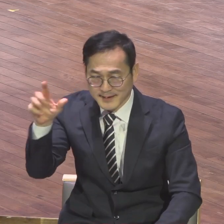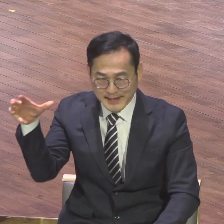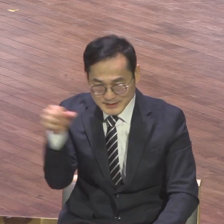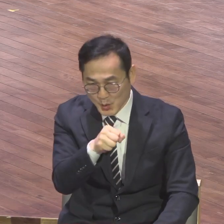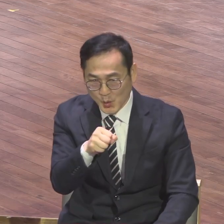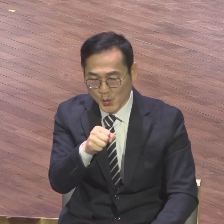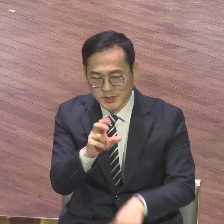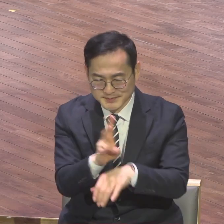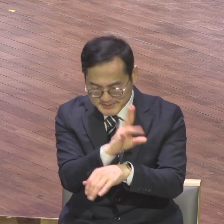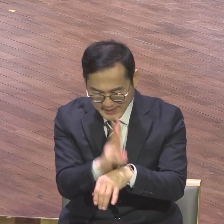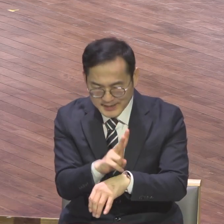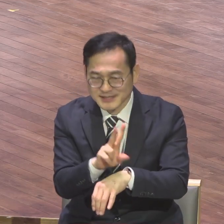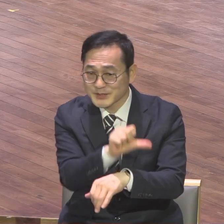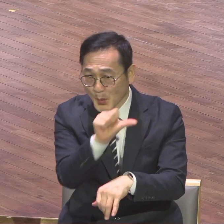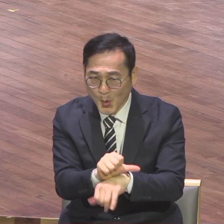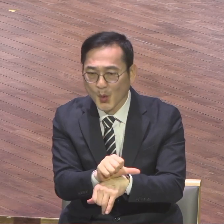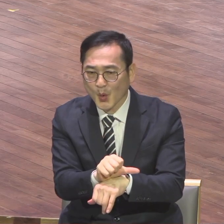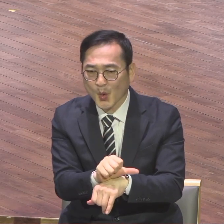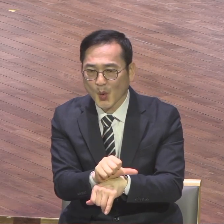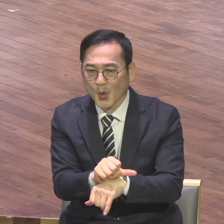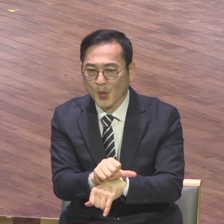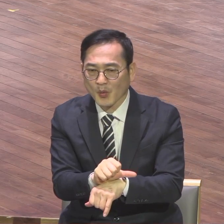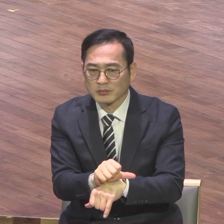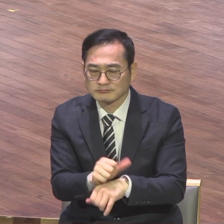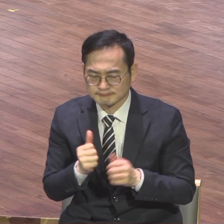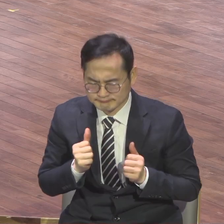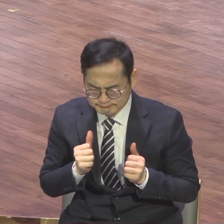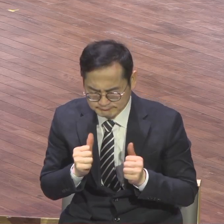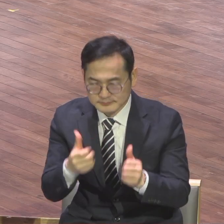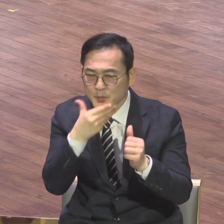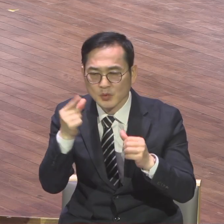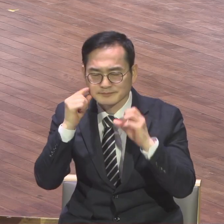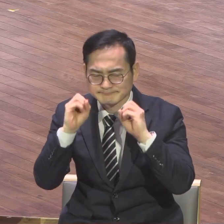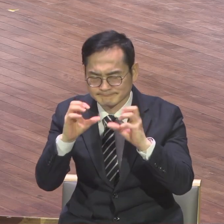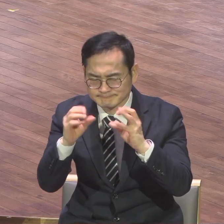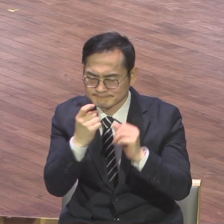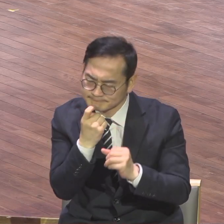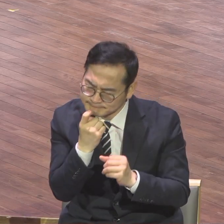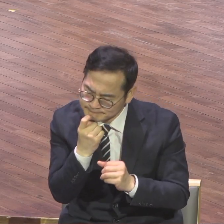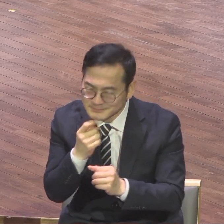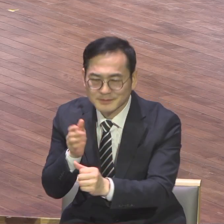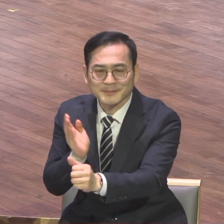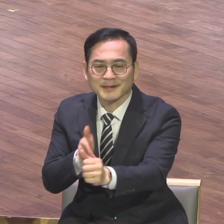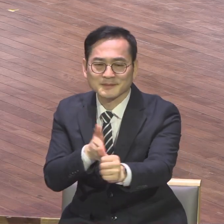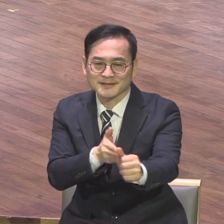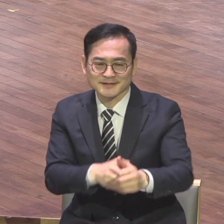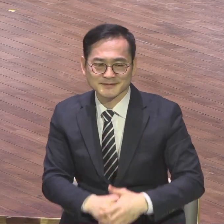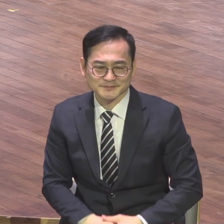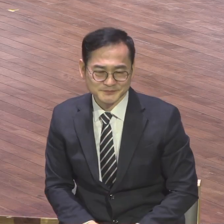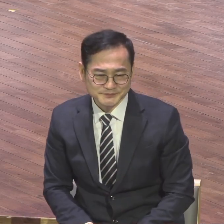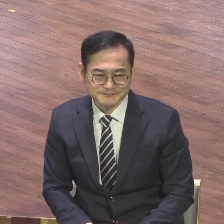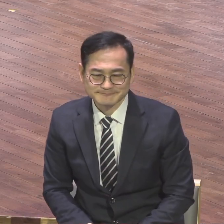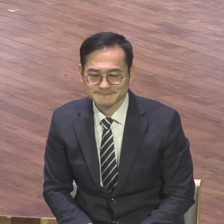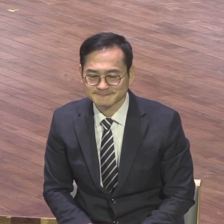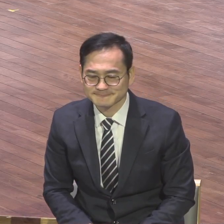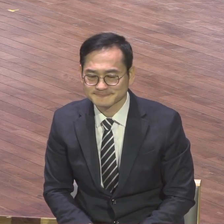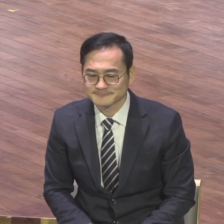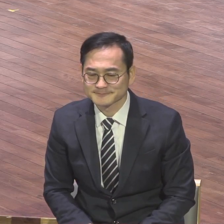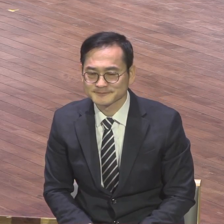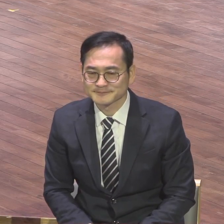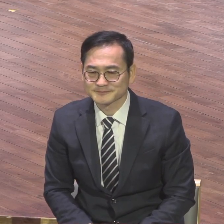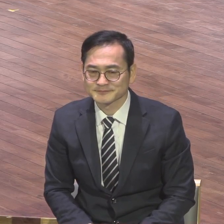25 영원한 인생 작품 만드시기 바랍니다. 그래서 선교와 전도의 작품 만드는 그런 삶으로